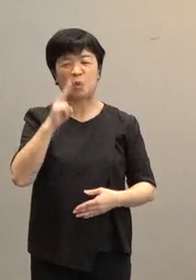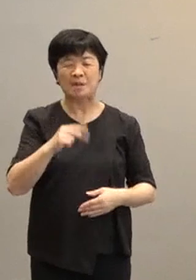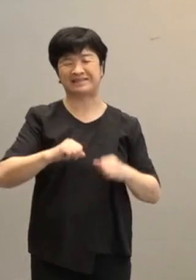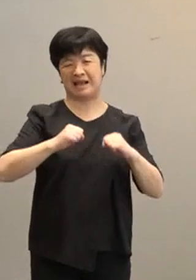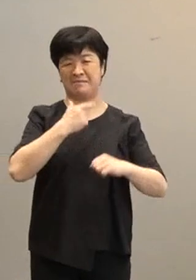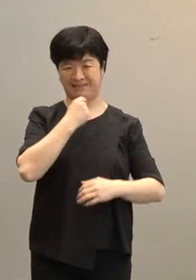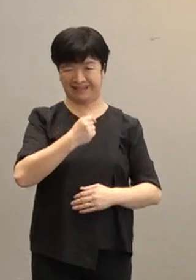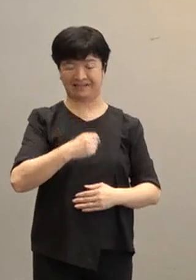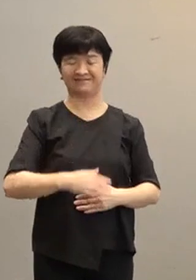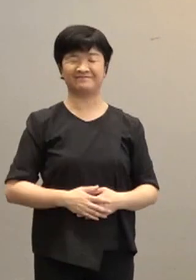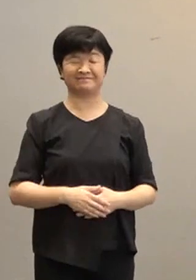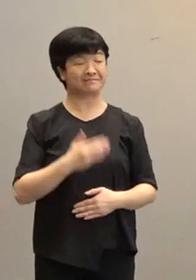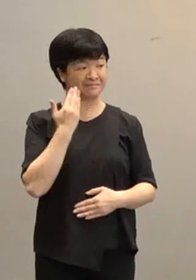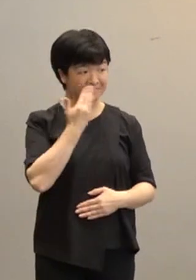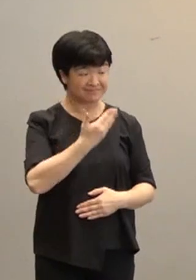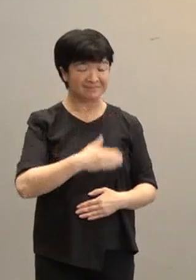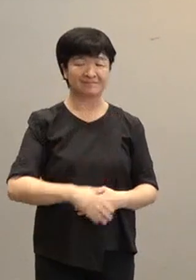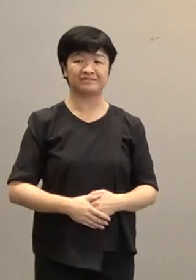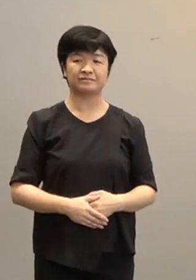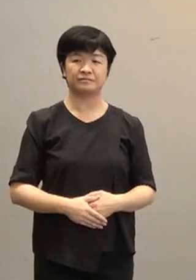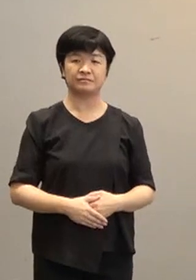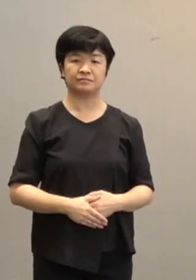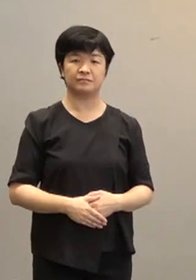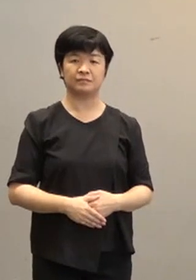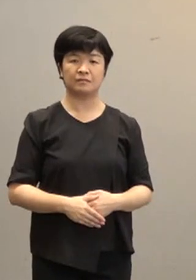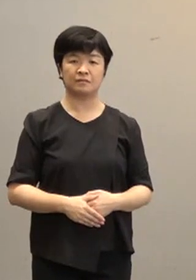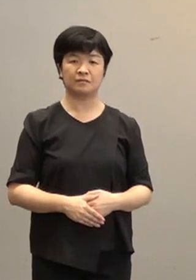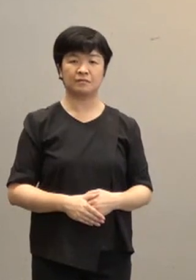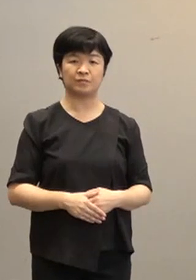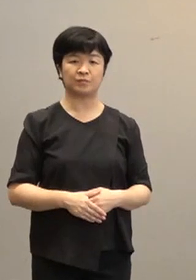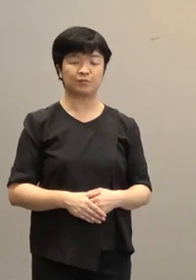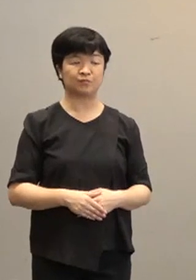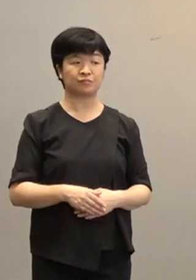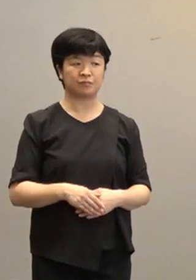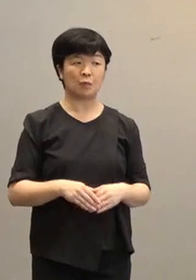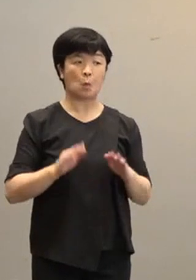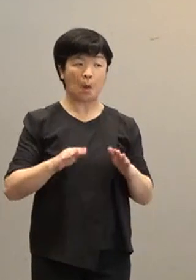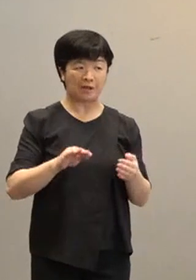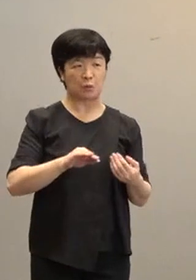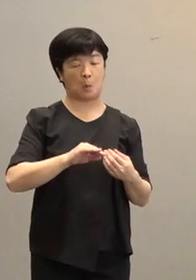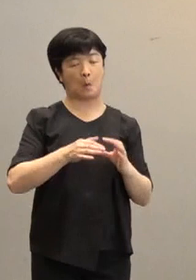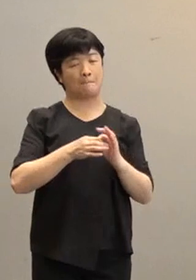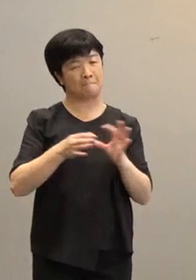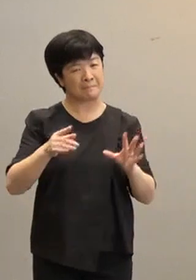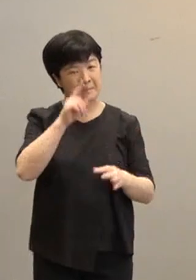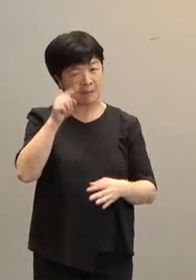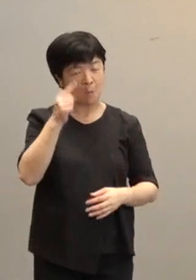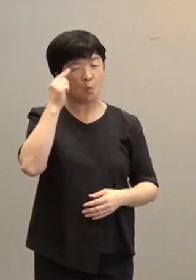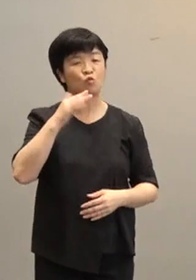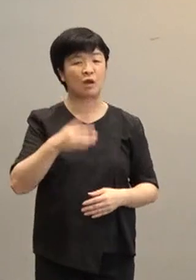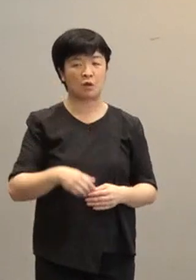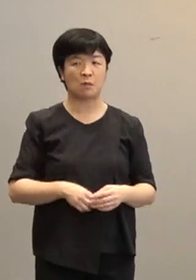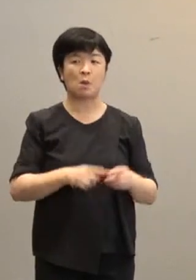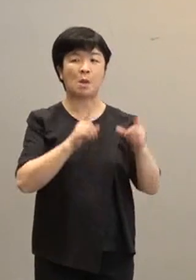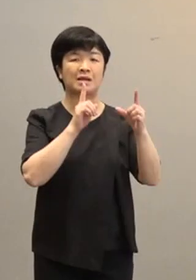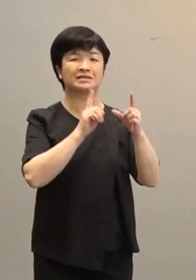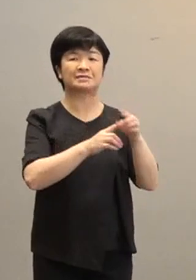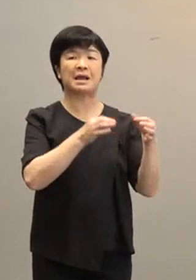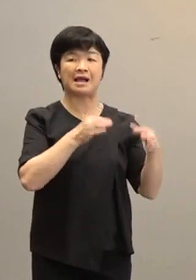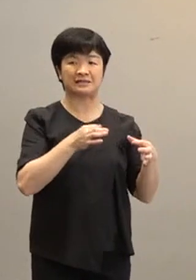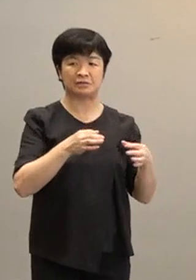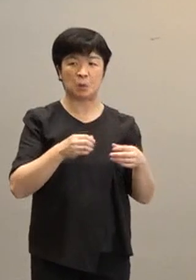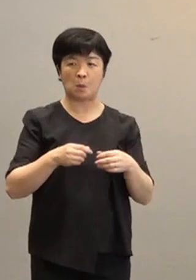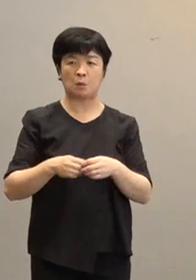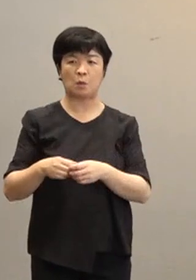あと、本店ちょっと関係ないお話になってしまうかもしれないですけども、千葉銀行と千葉銀証券が金融庁